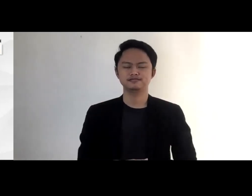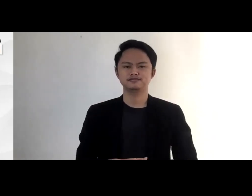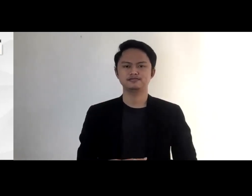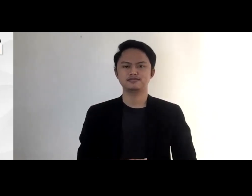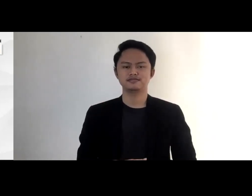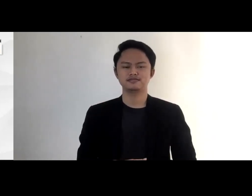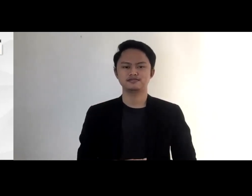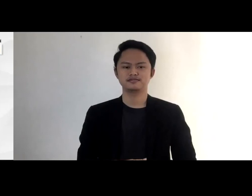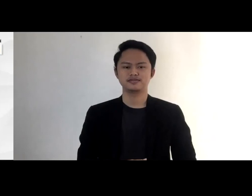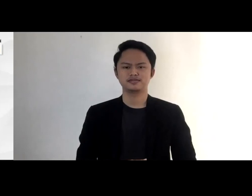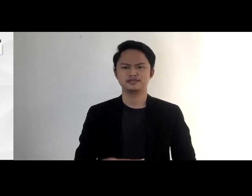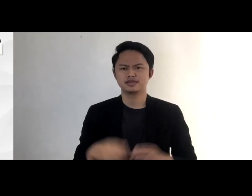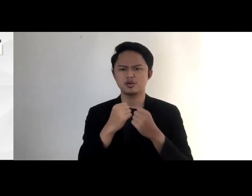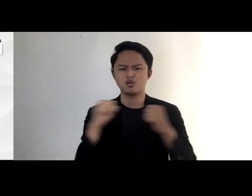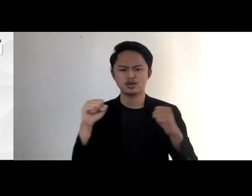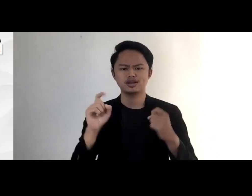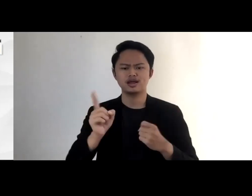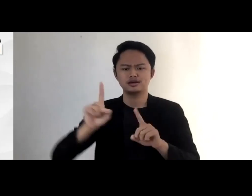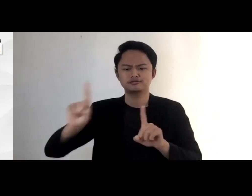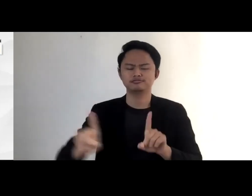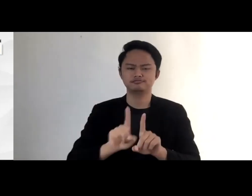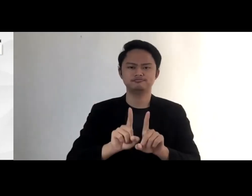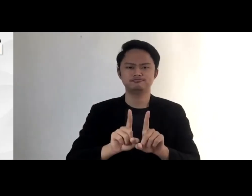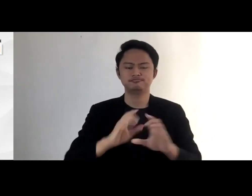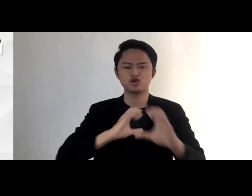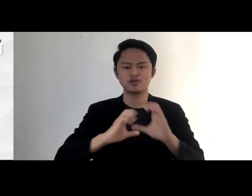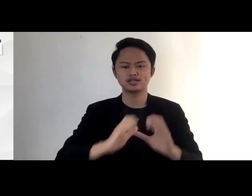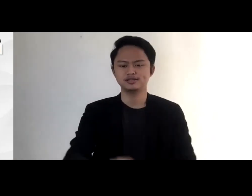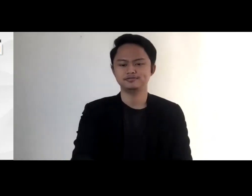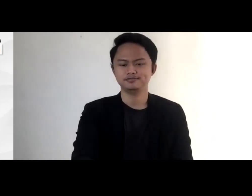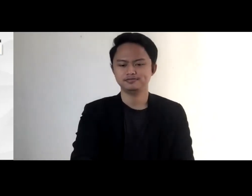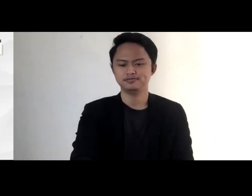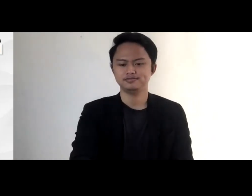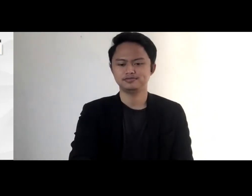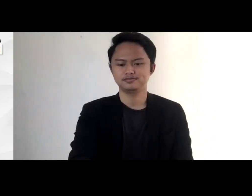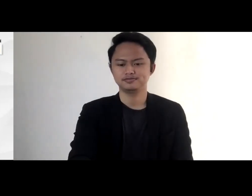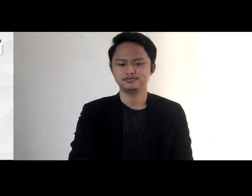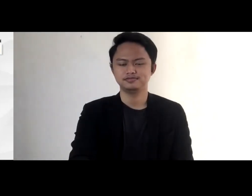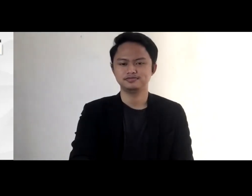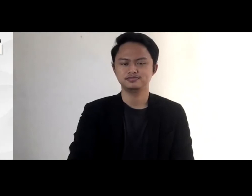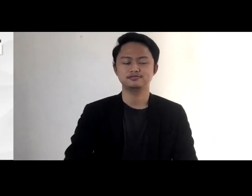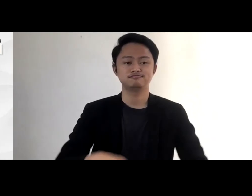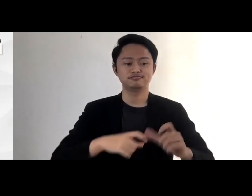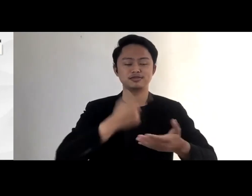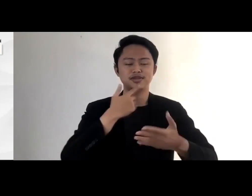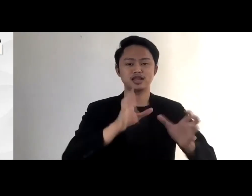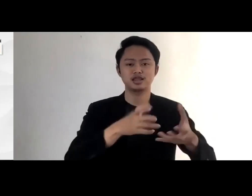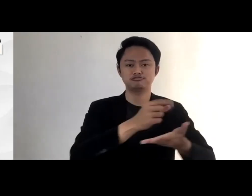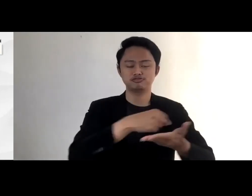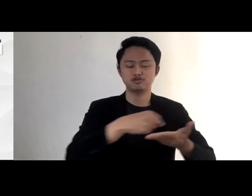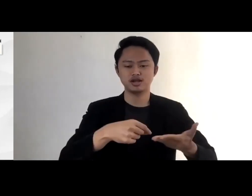penguatan, tidak hanya pendampingan, komunikasi yang dilakukan oleh satuan pendidikan, dalam hal ini Bapak Ibu